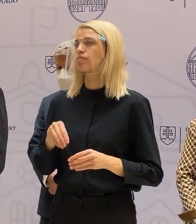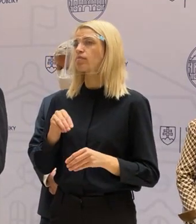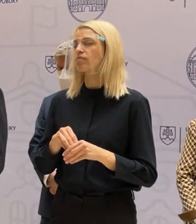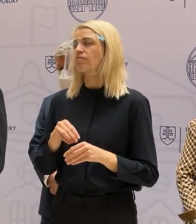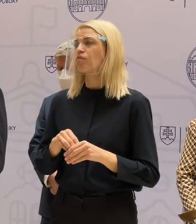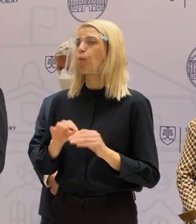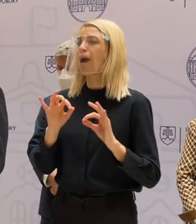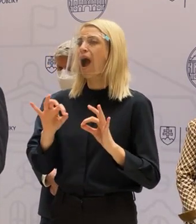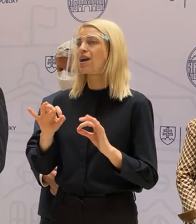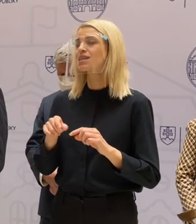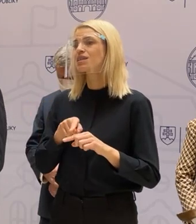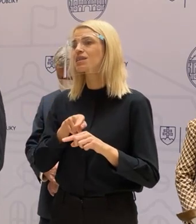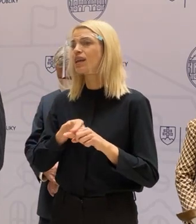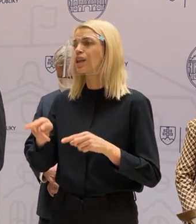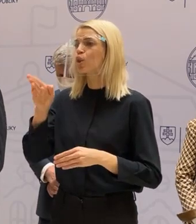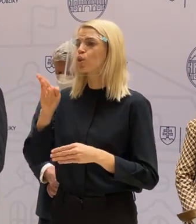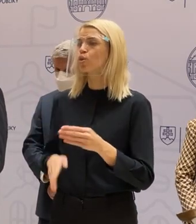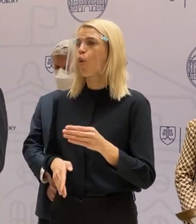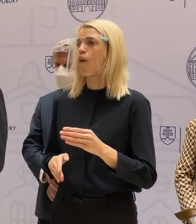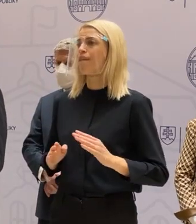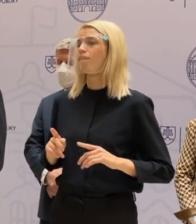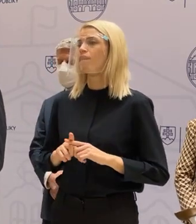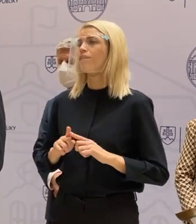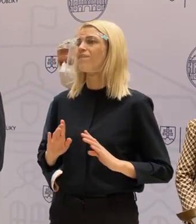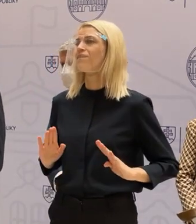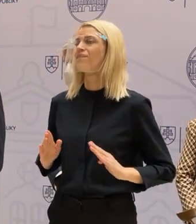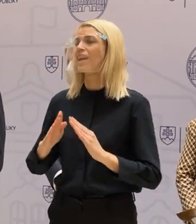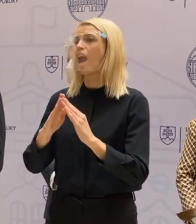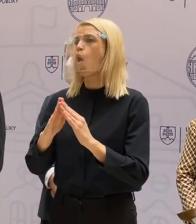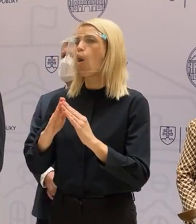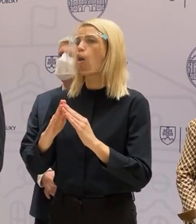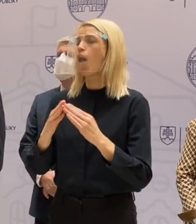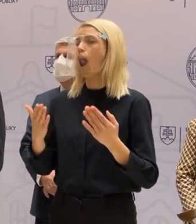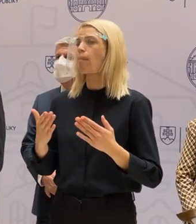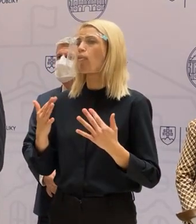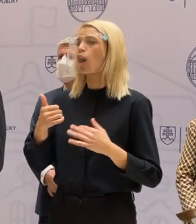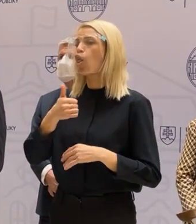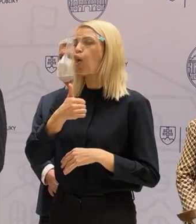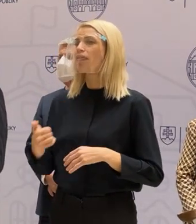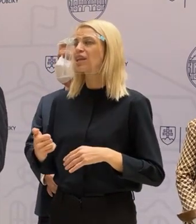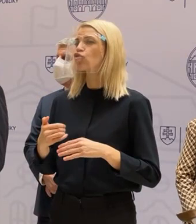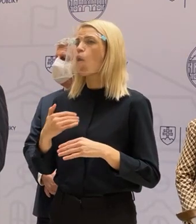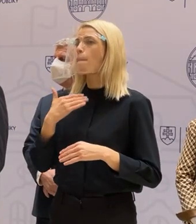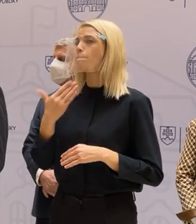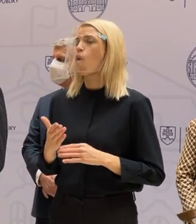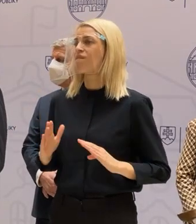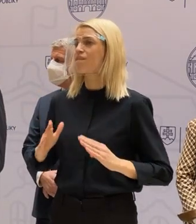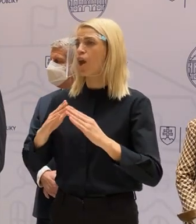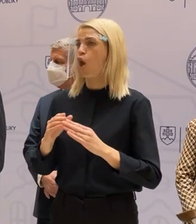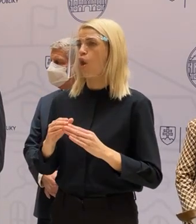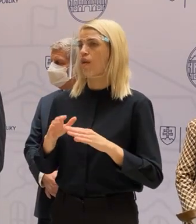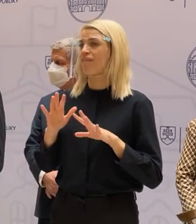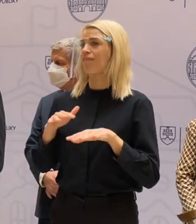výhľadom do vrcholu, alebo teda pár týždňov za vrchol vlny Omikron, a tým pádom